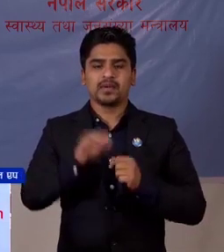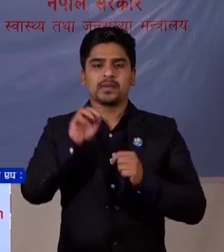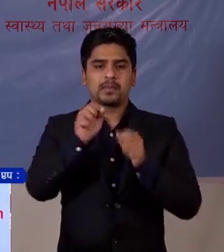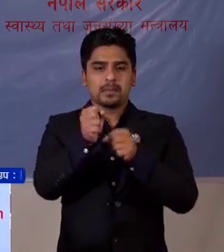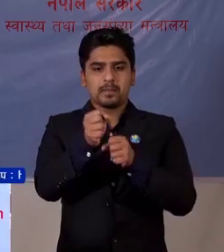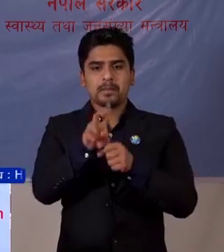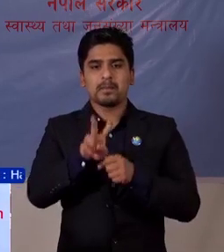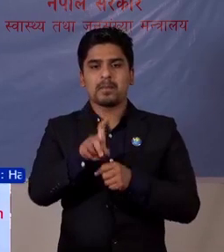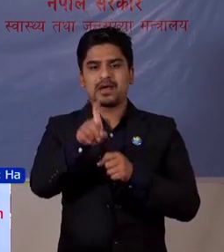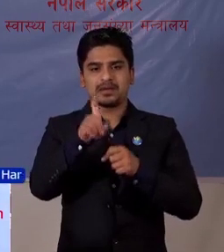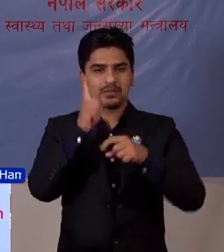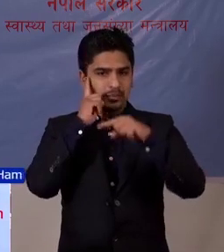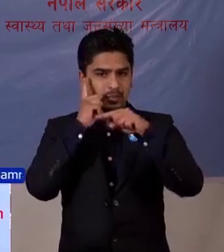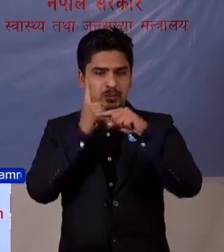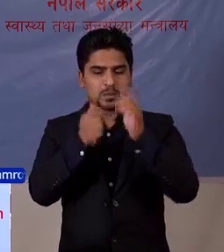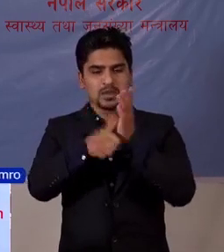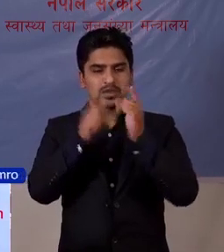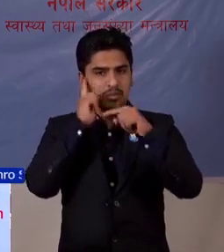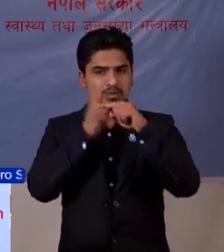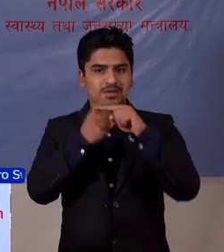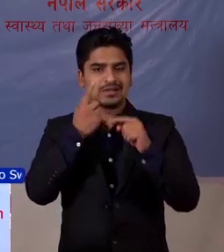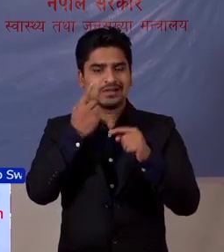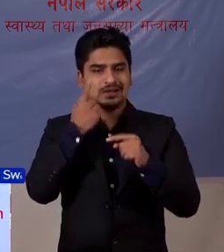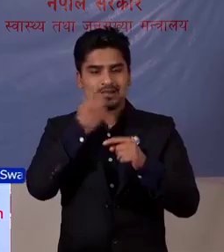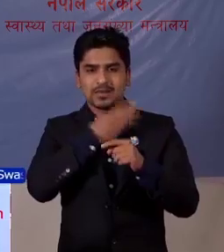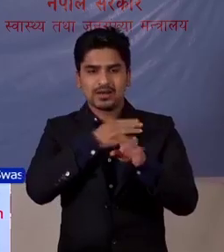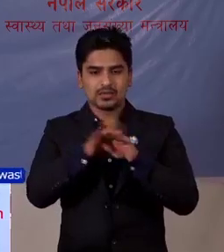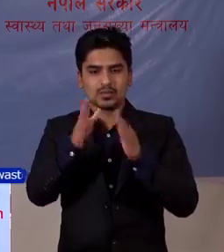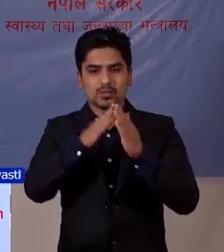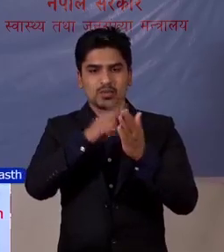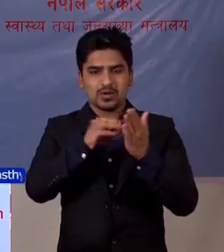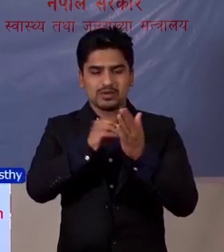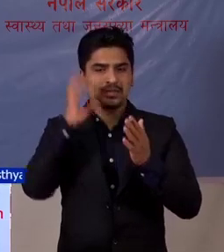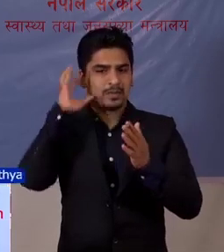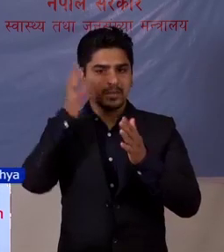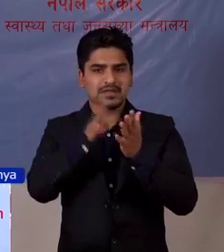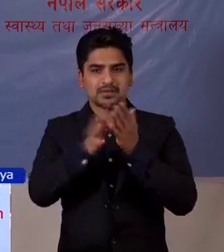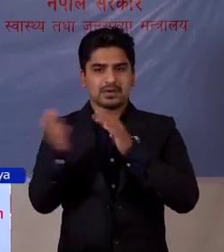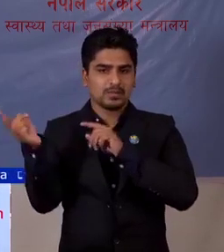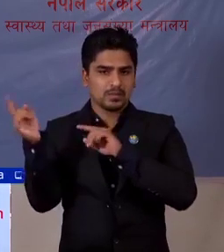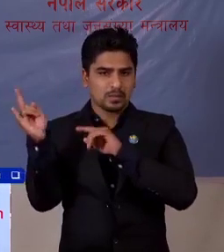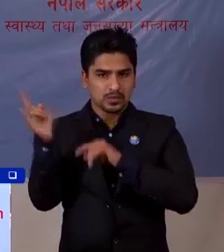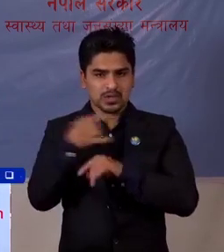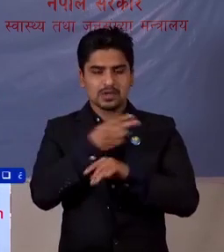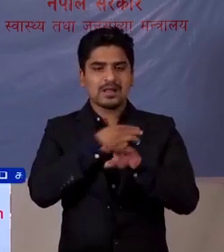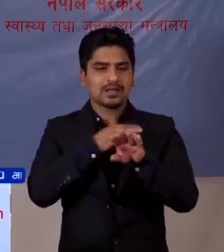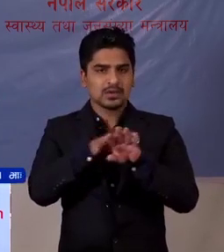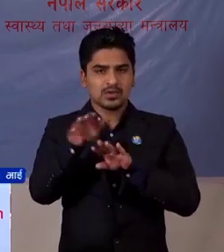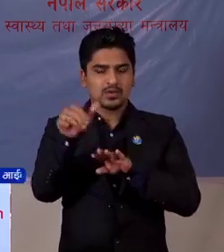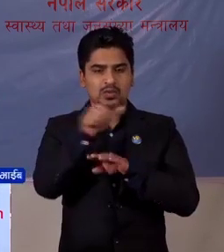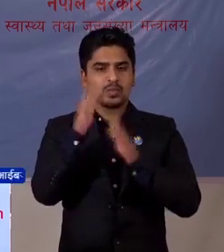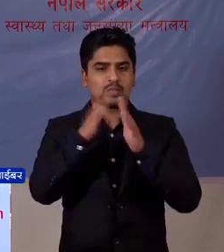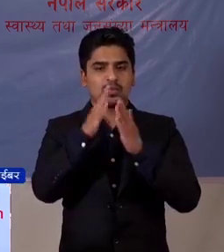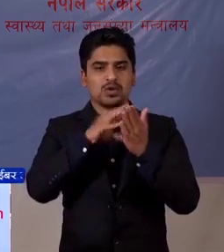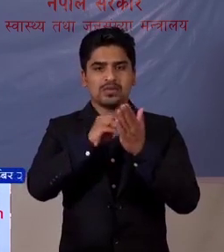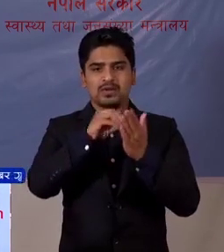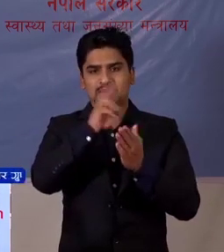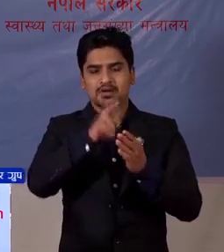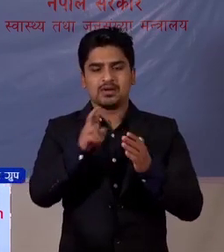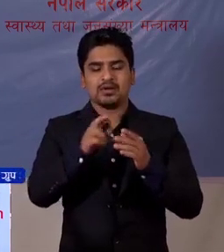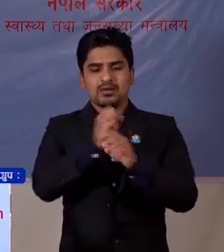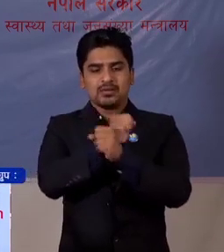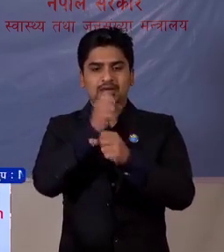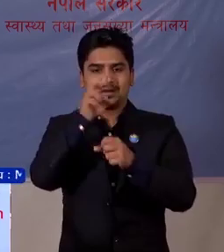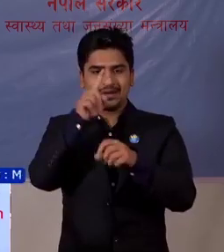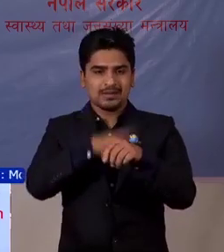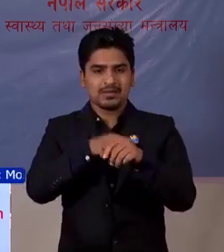भाइरसको परीक्षणमा पोजिटिभ देखिएका मानिसहरू उहाँहरूका परिवारहरू विदेशबाट फर्किएका मानिसहरू उहाँहरूको परिवारहरू र सङ्कटको